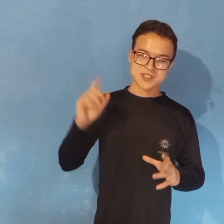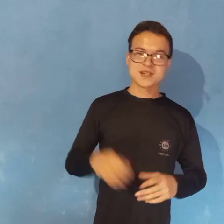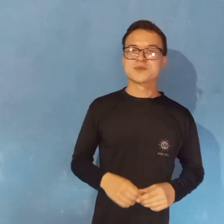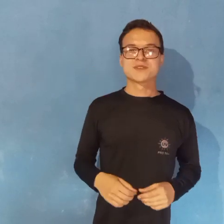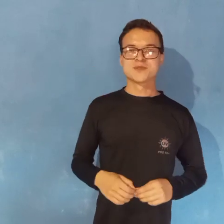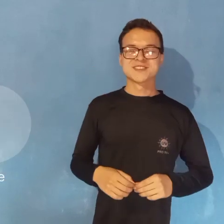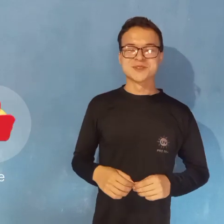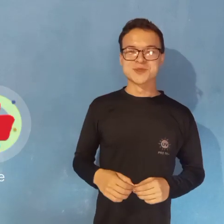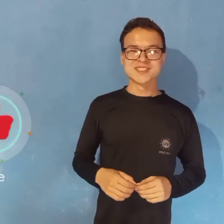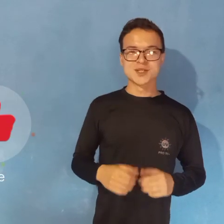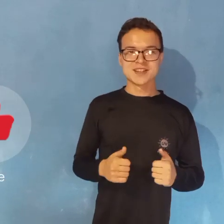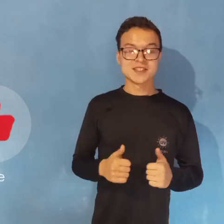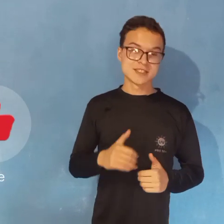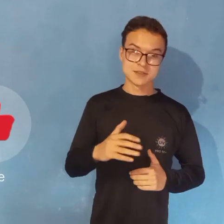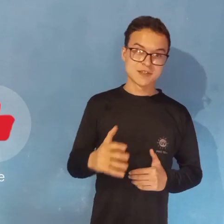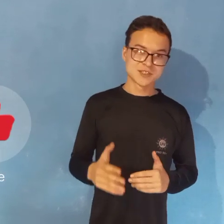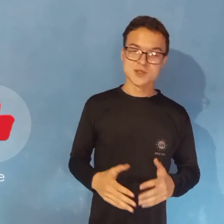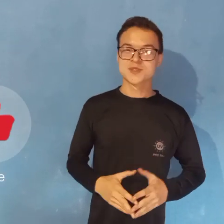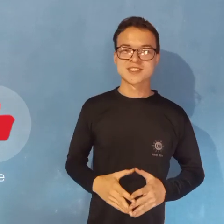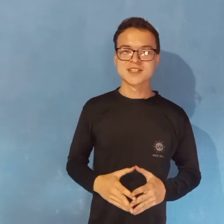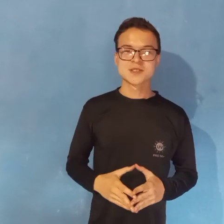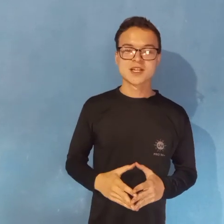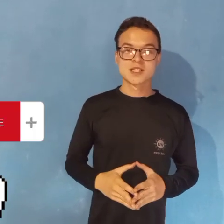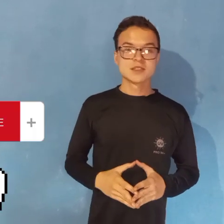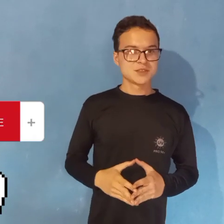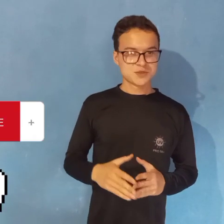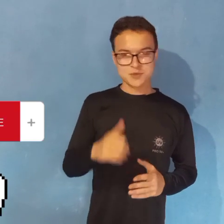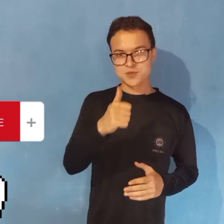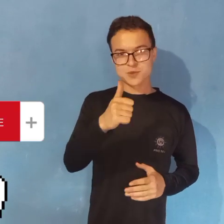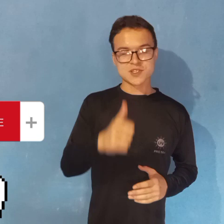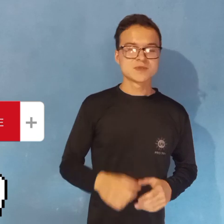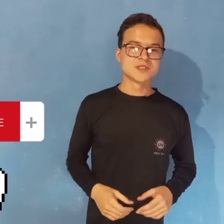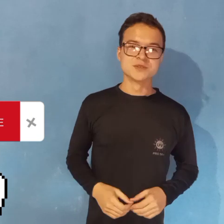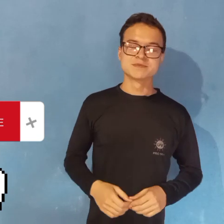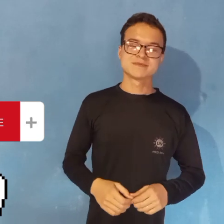deixar, por favor, o seu like, se inscrever aqui no nosso canal e nos vemos no próximo vídeo.